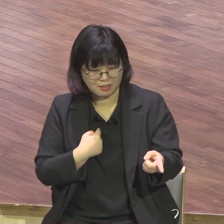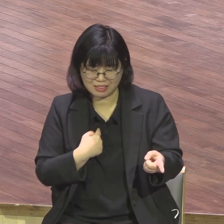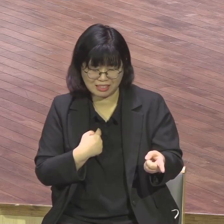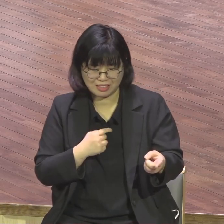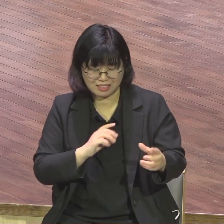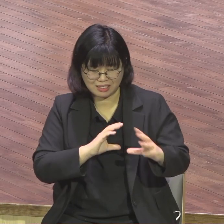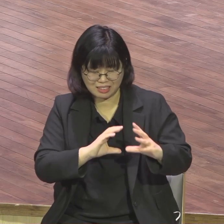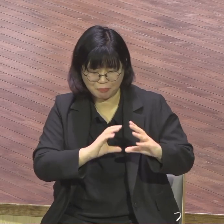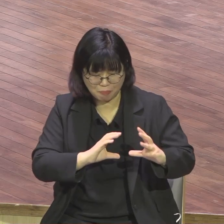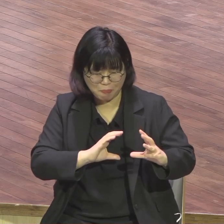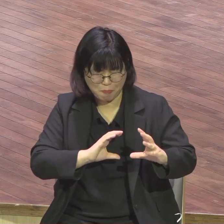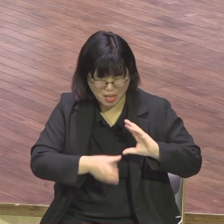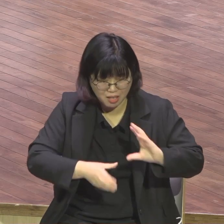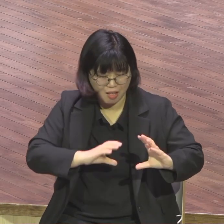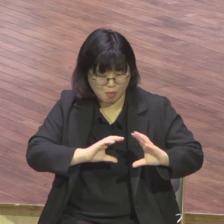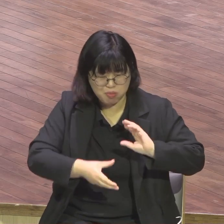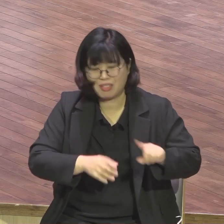여러분